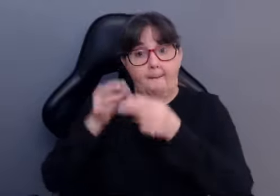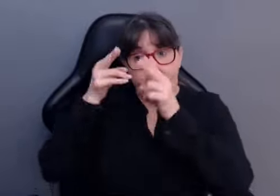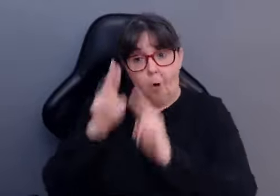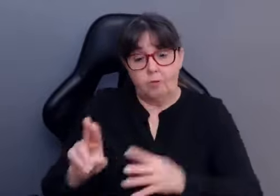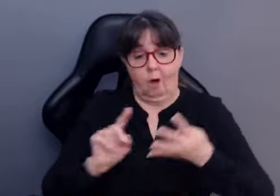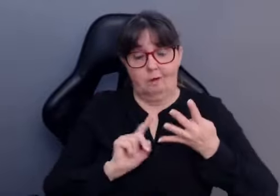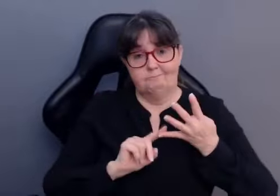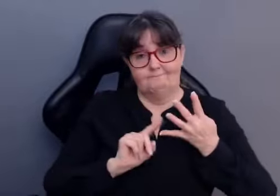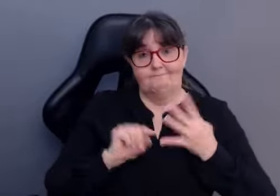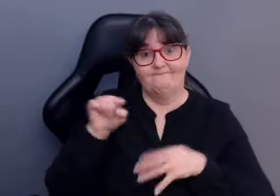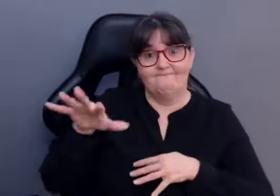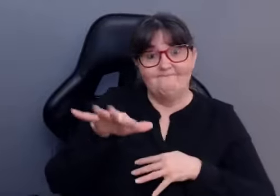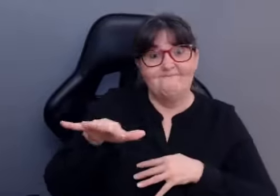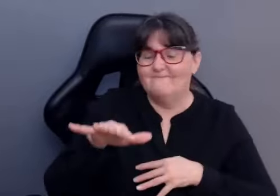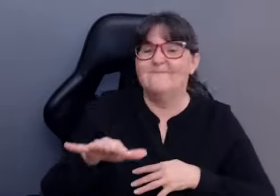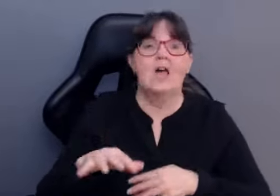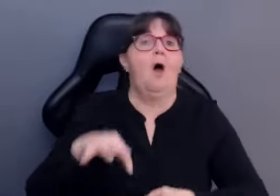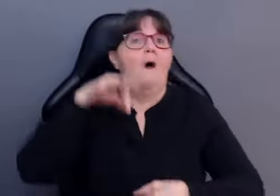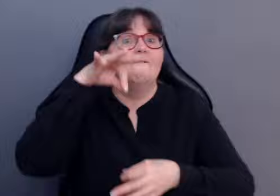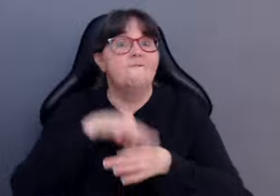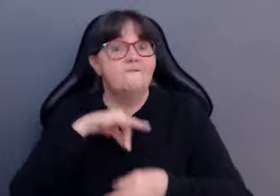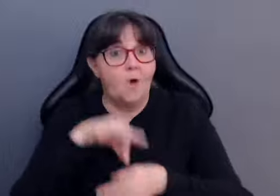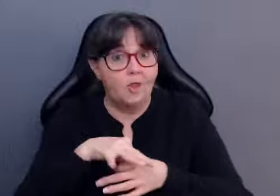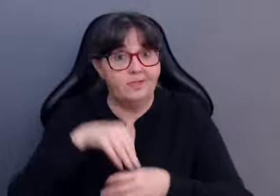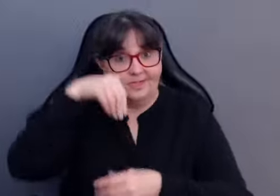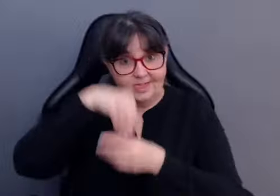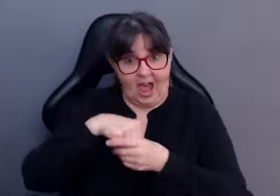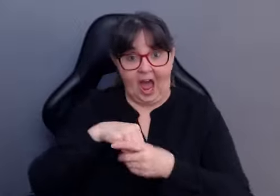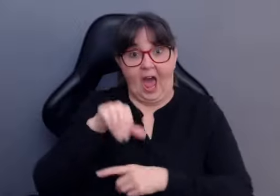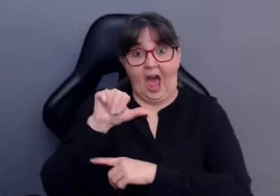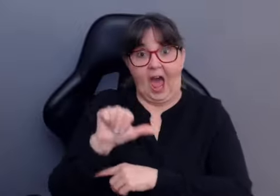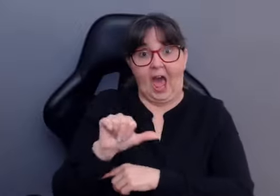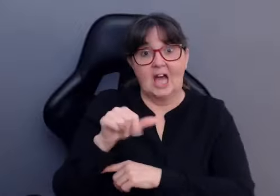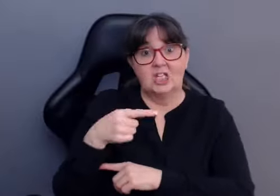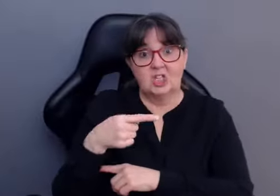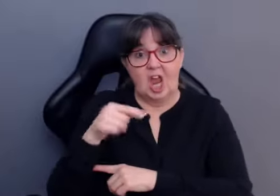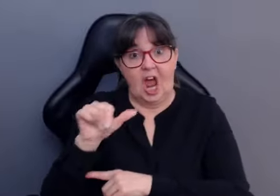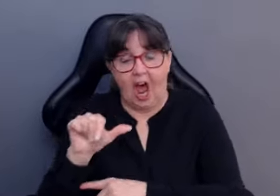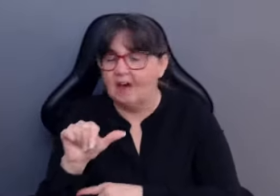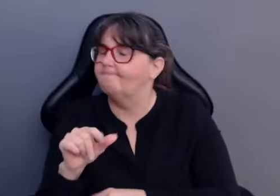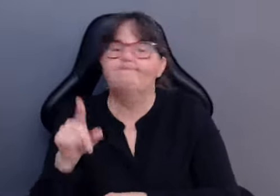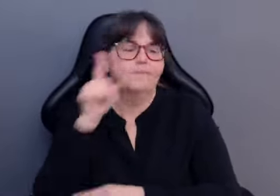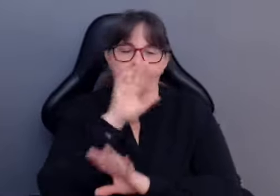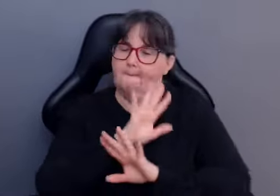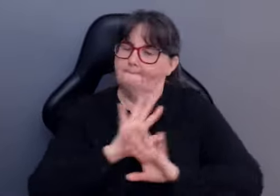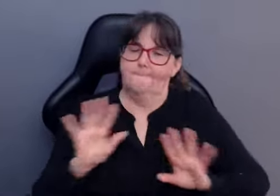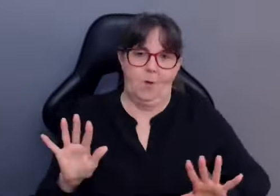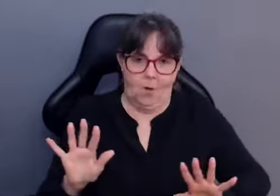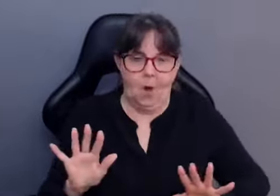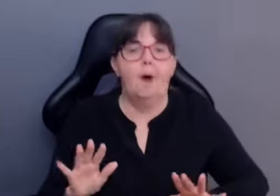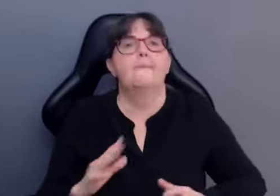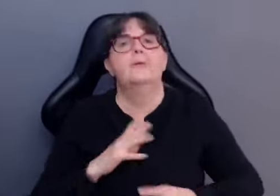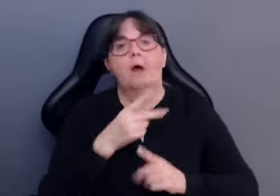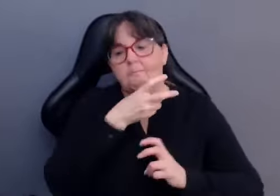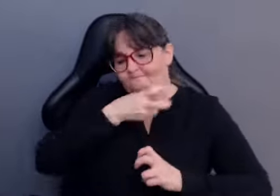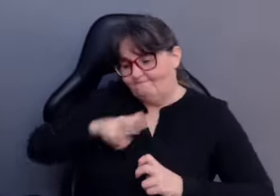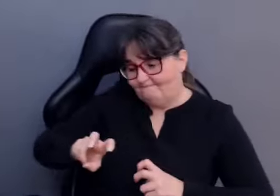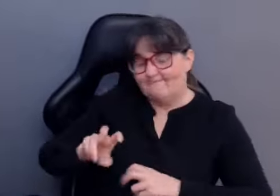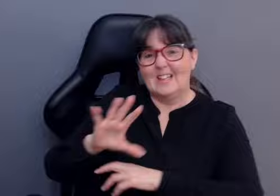droit de voter lors des assemblées et ils ne peuvent pas être élus au conseil d'administration.